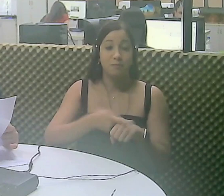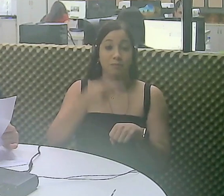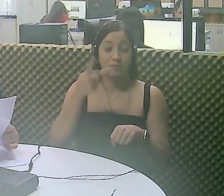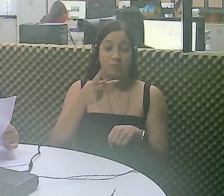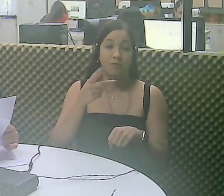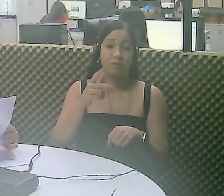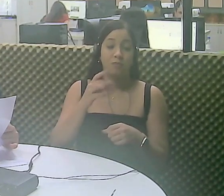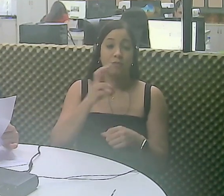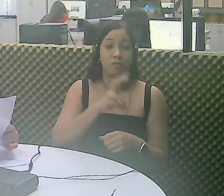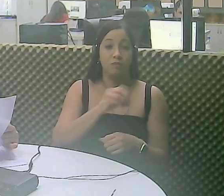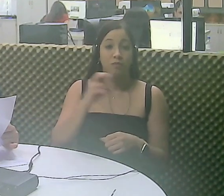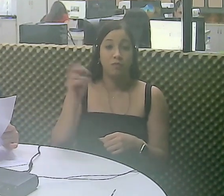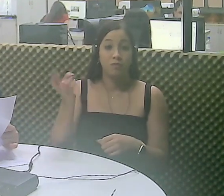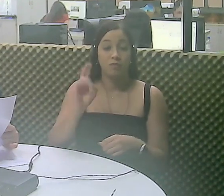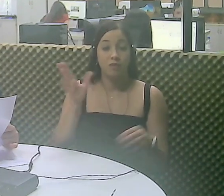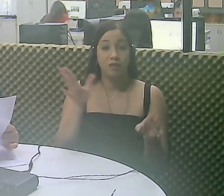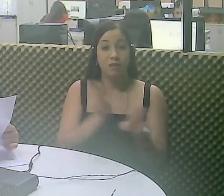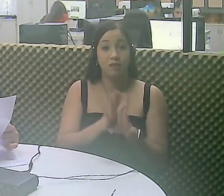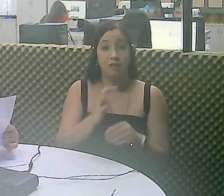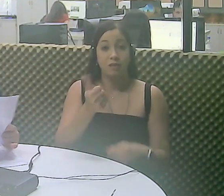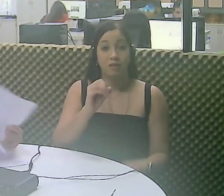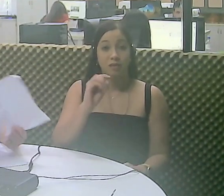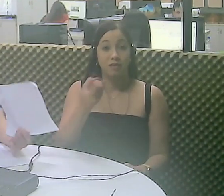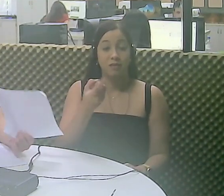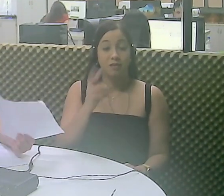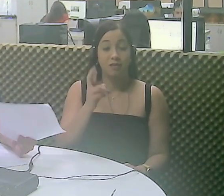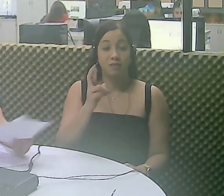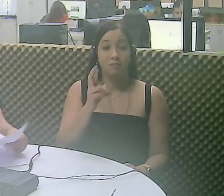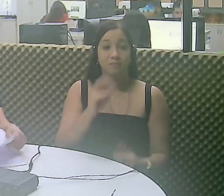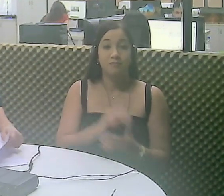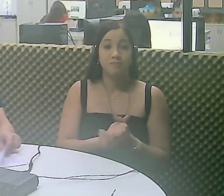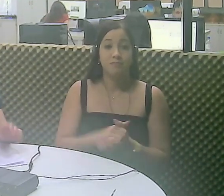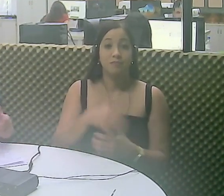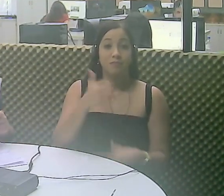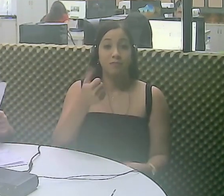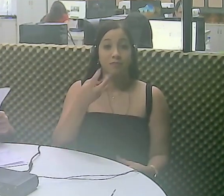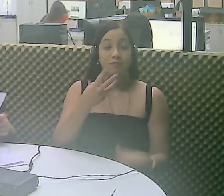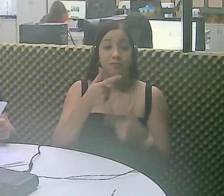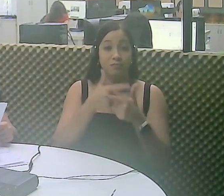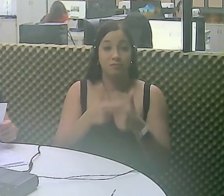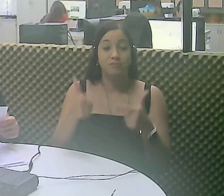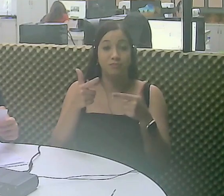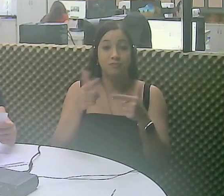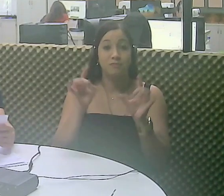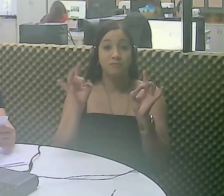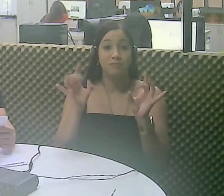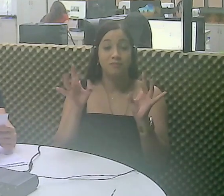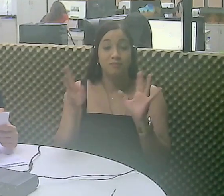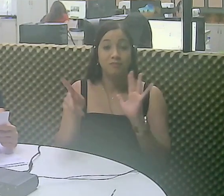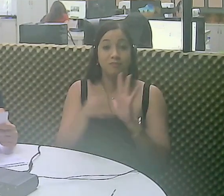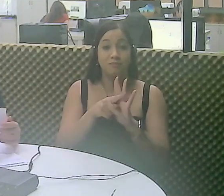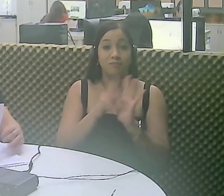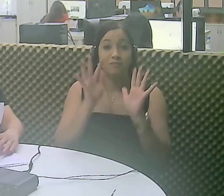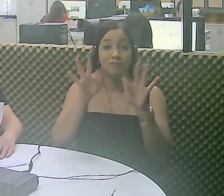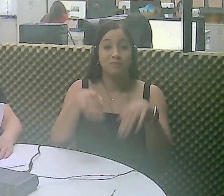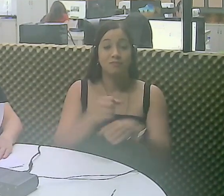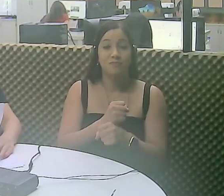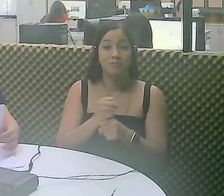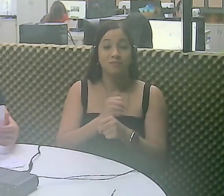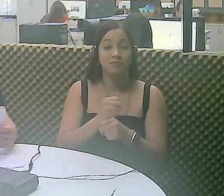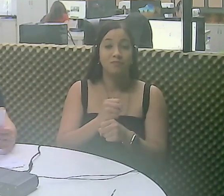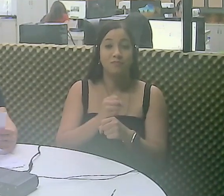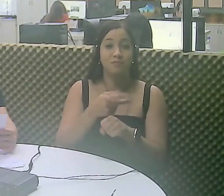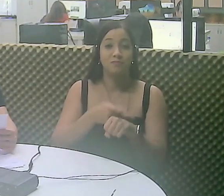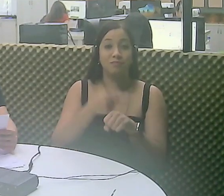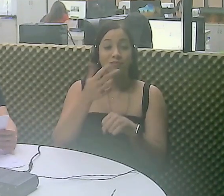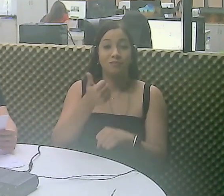que variam de R$ 500 a R$ 10 mil. Já o 13º sorteio é o especial de fim de ano, com premiação